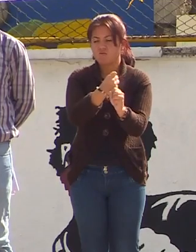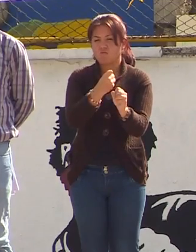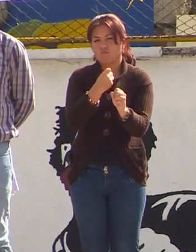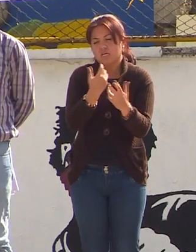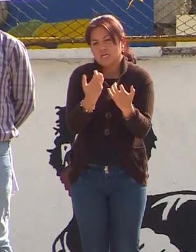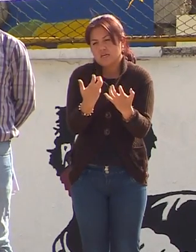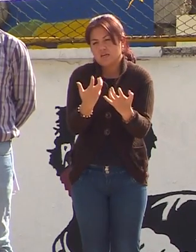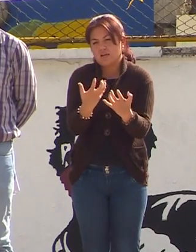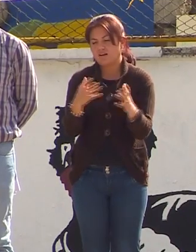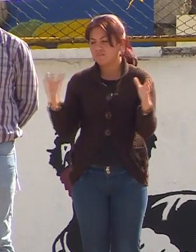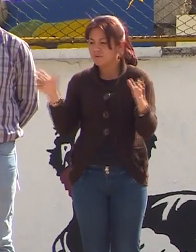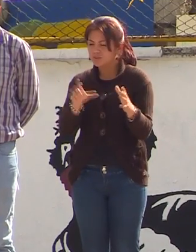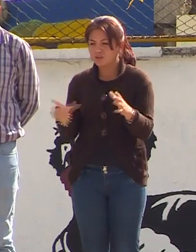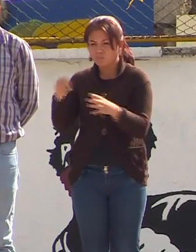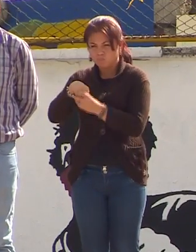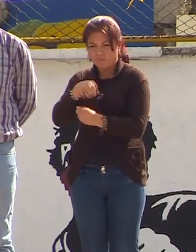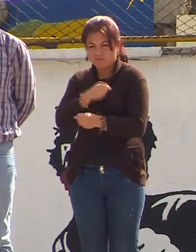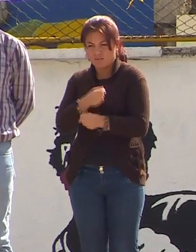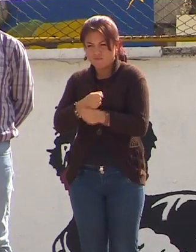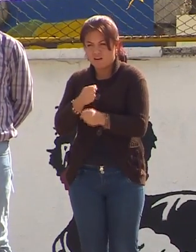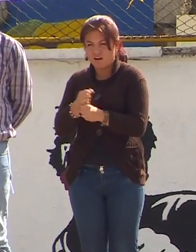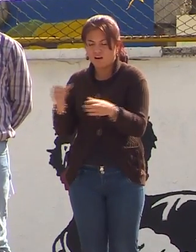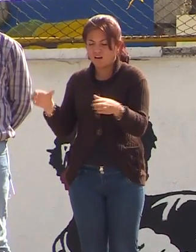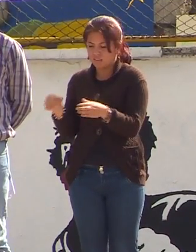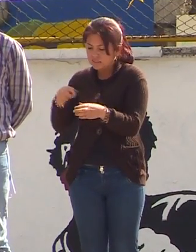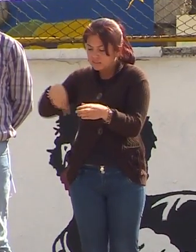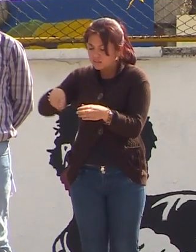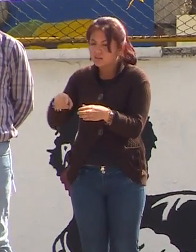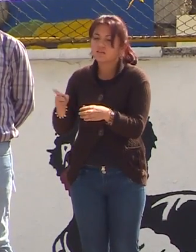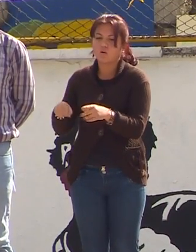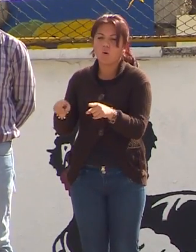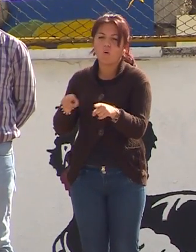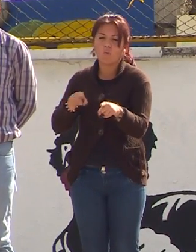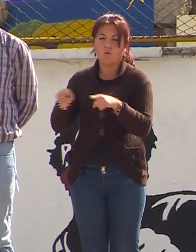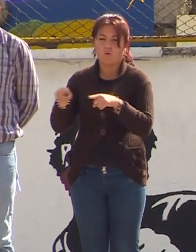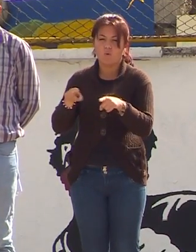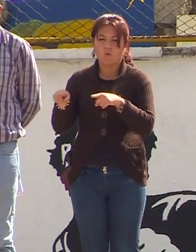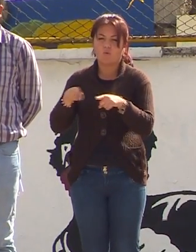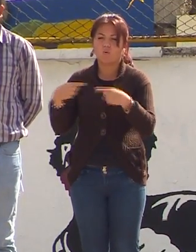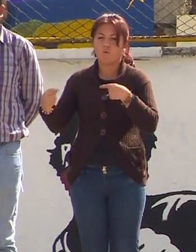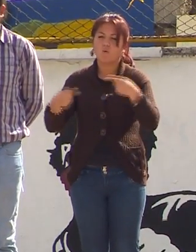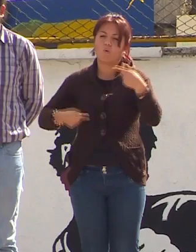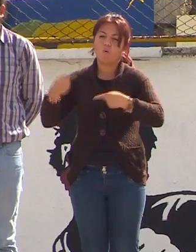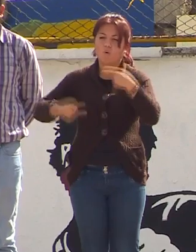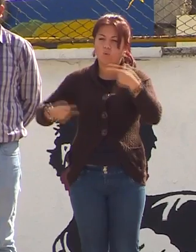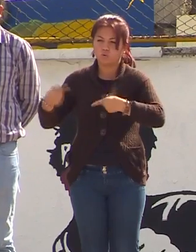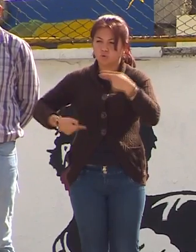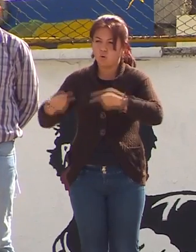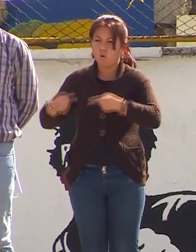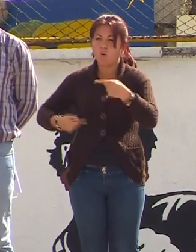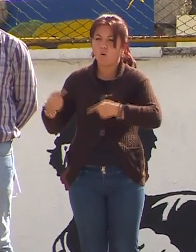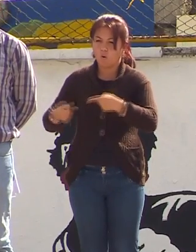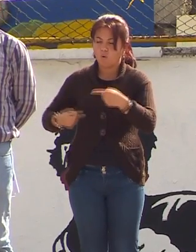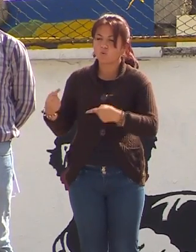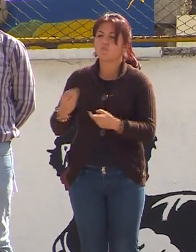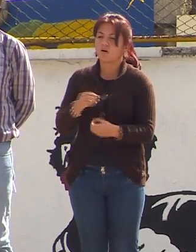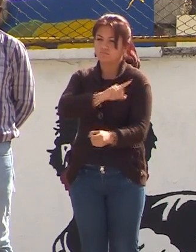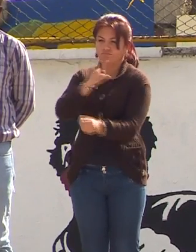la planta de funcionarios con los concursos respectivos para proveerla.